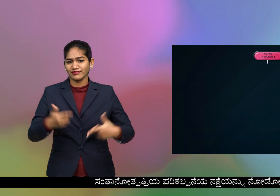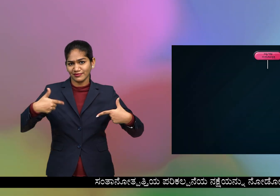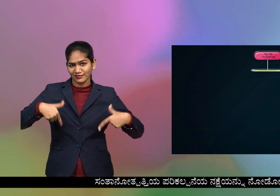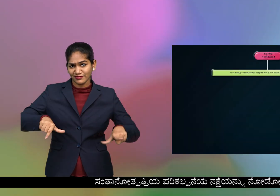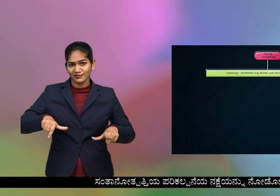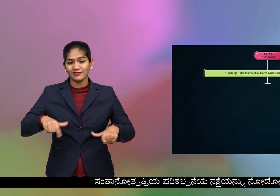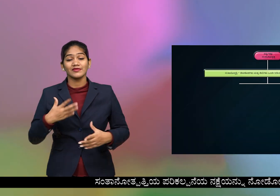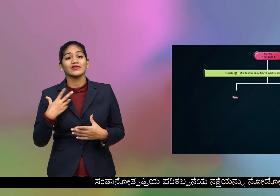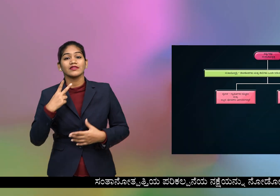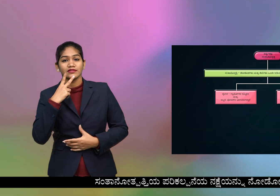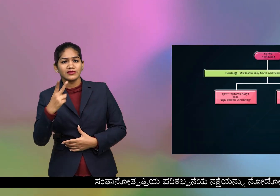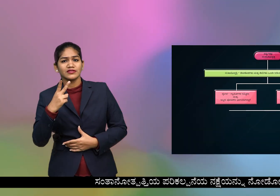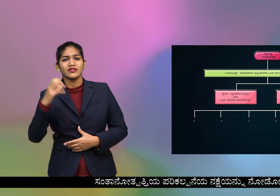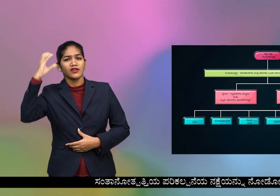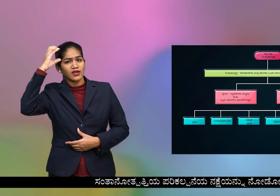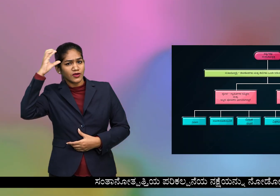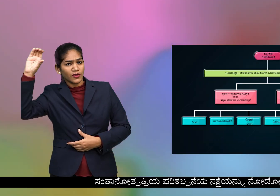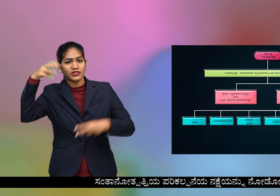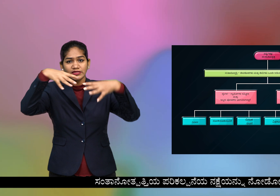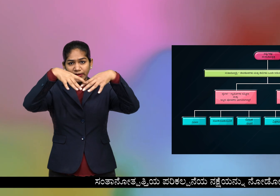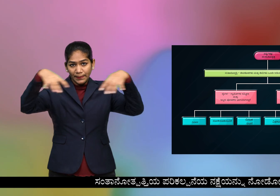ಸಂತಾನೋತ್ಪತ್ತಿಯ ಪರಿಕಲ್ಪನೆಯ ನಕ್ಷೆಯನ್ನ ನೋಡೋಣ.